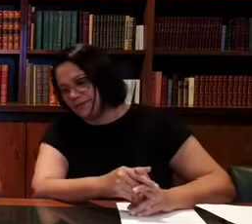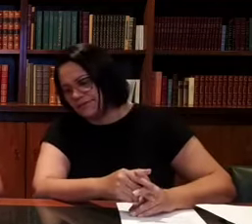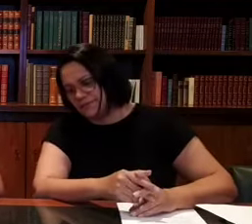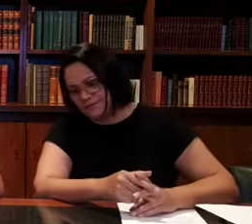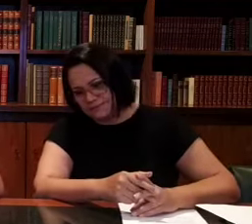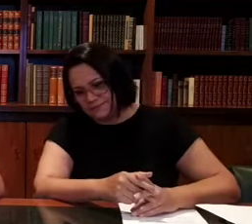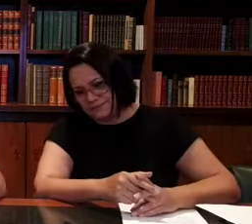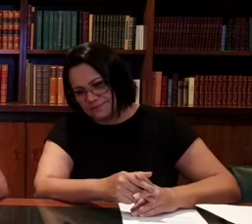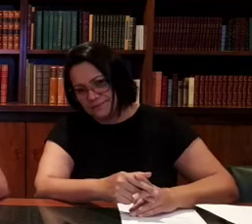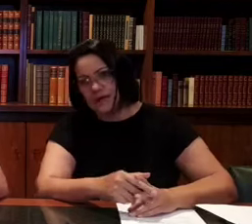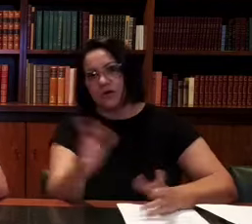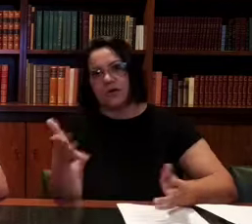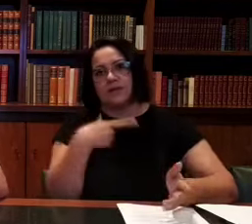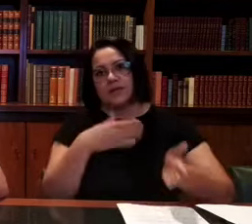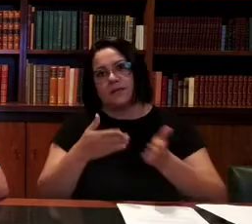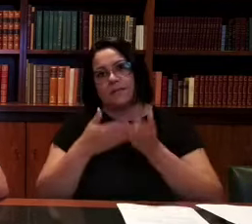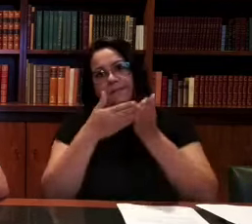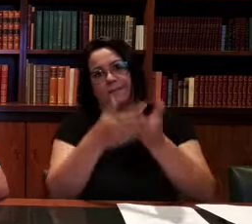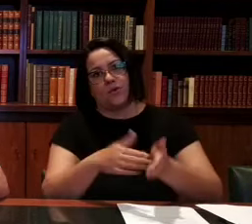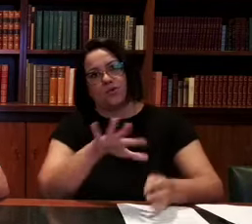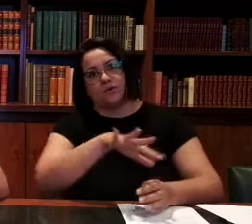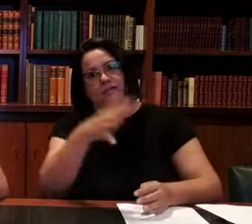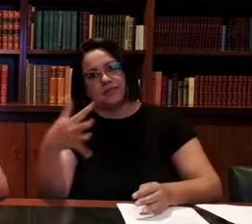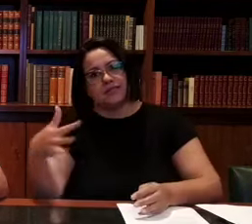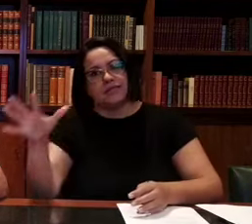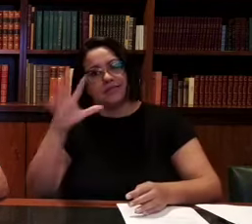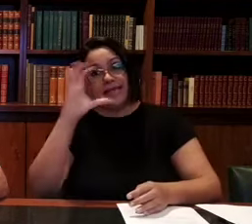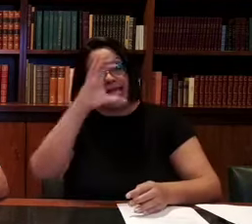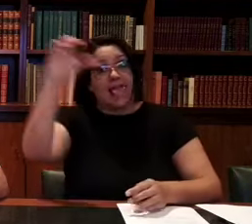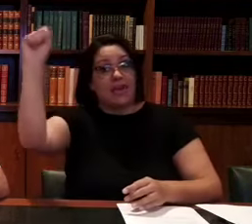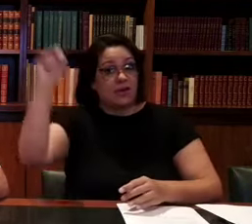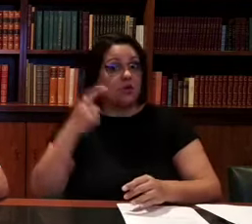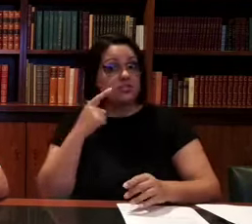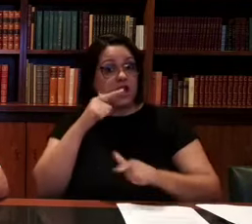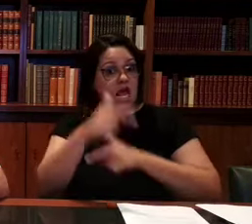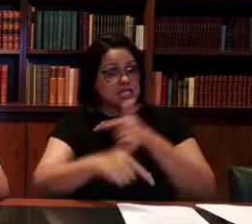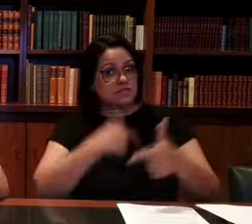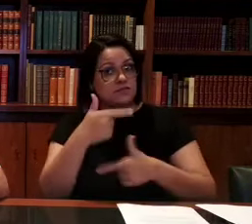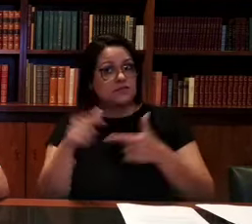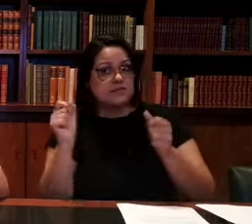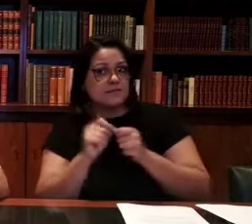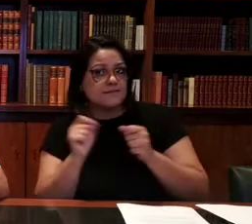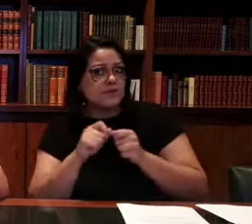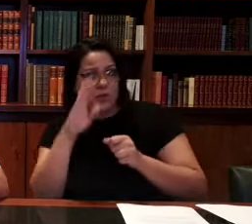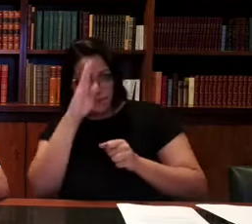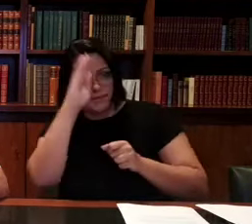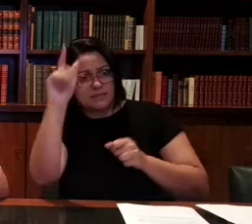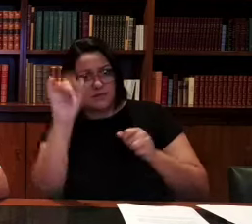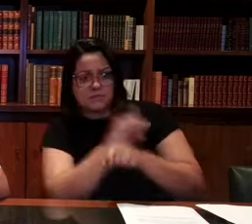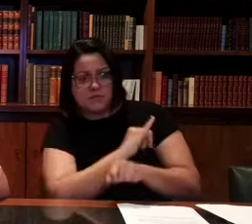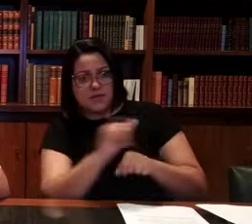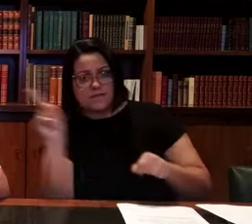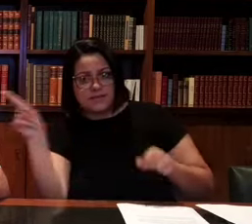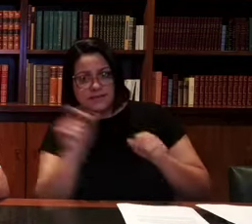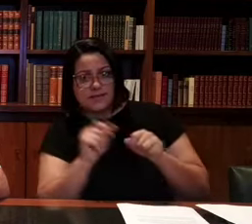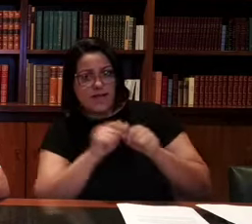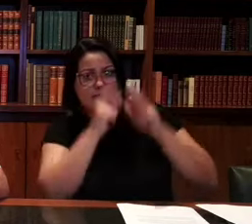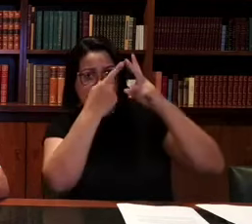e o porto de Santos batendo recordes aí de atividade o que foi feito Quais foram as principais medidas